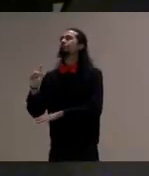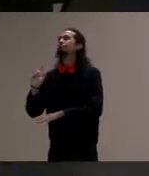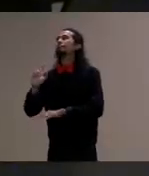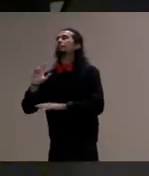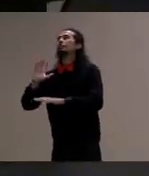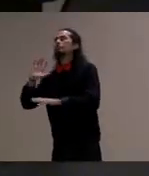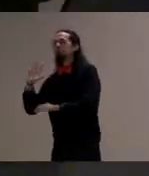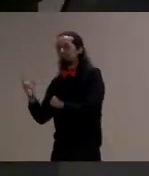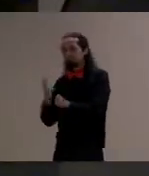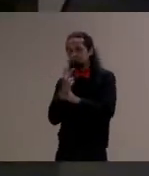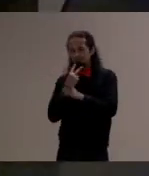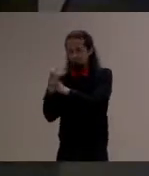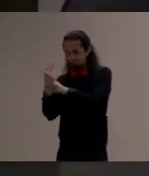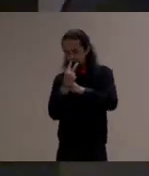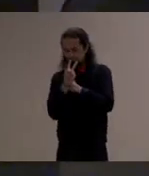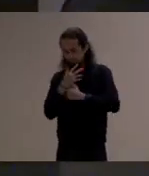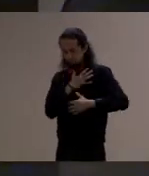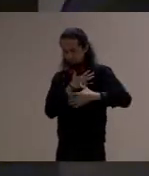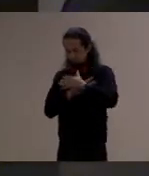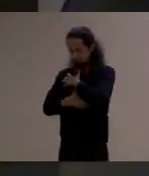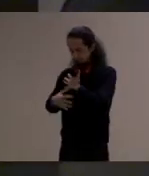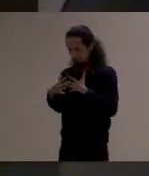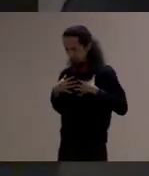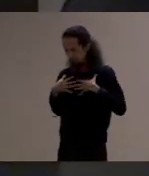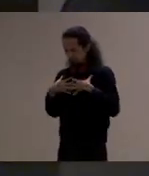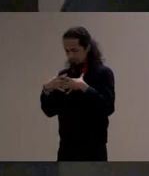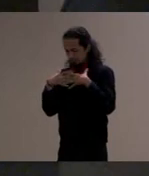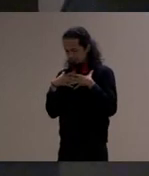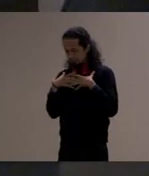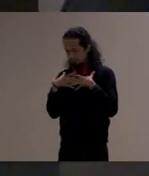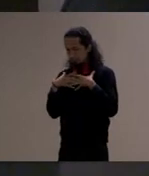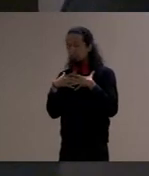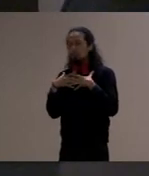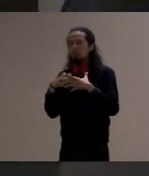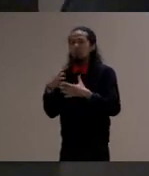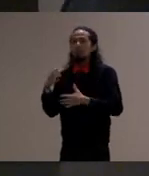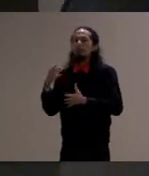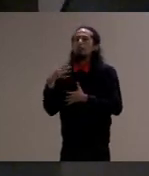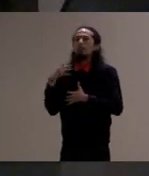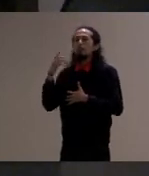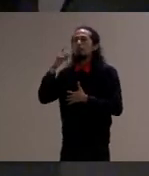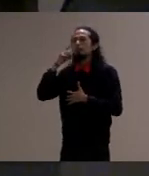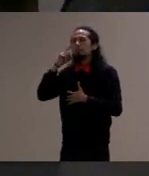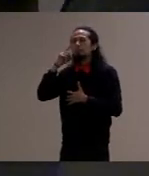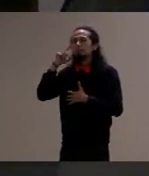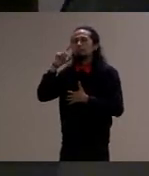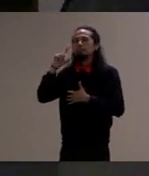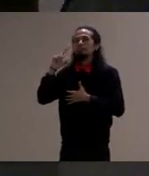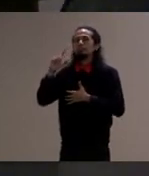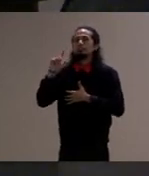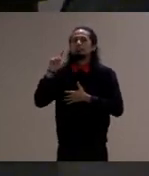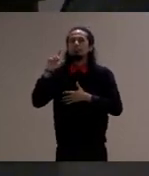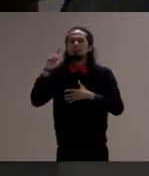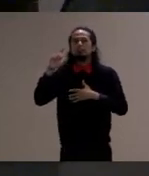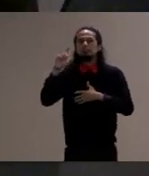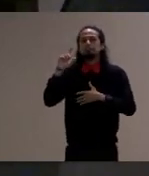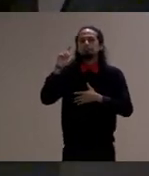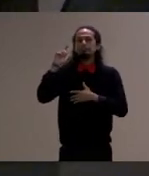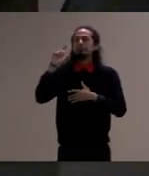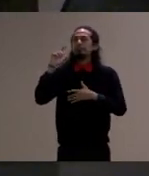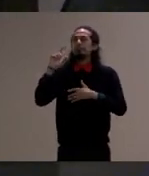ainda assim amo leve o menininho de força e